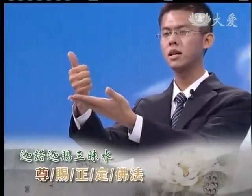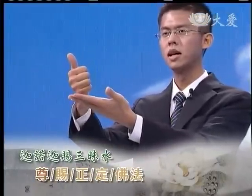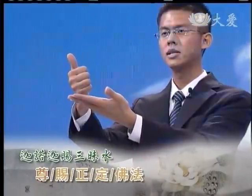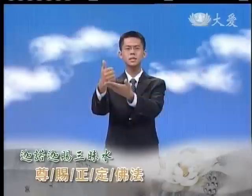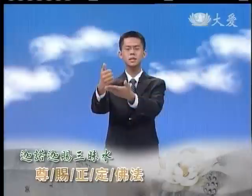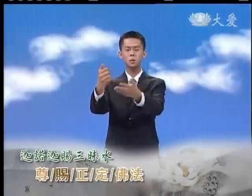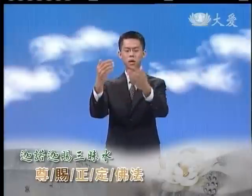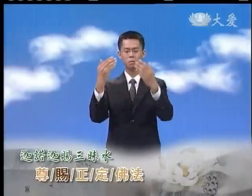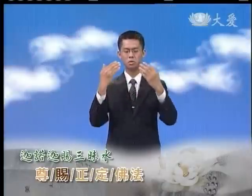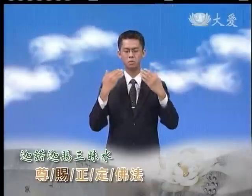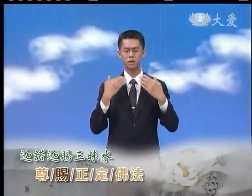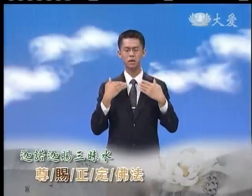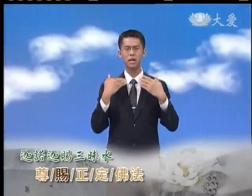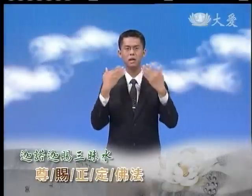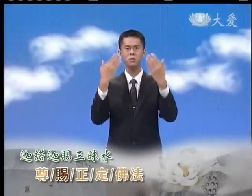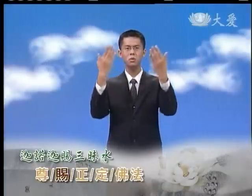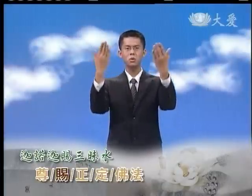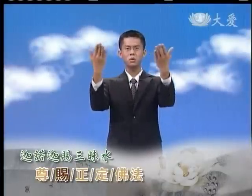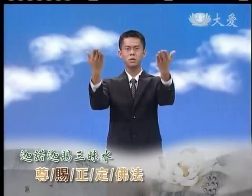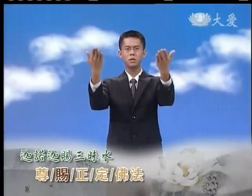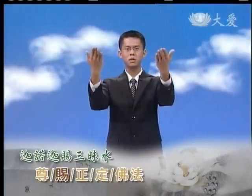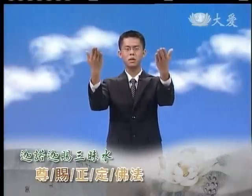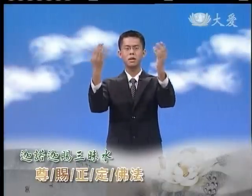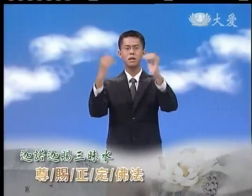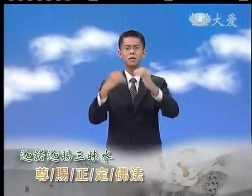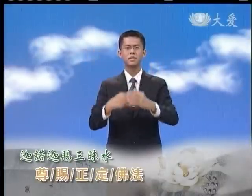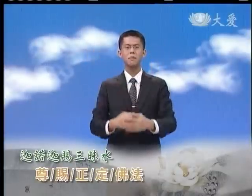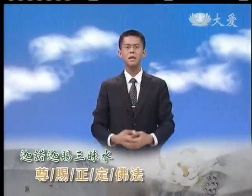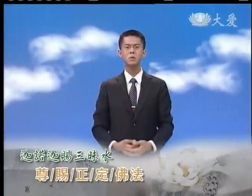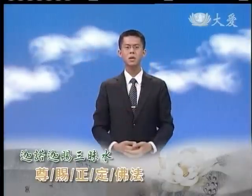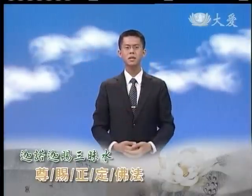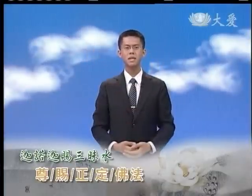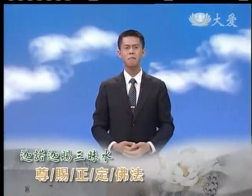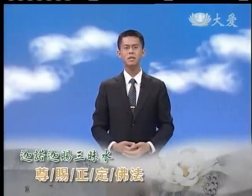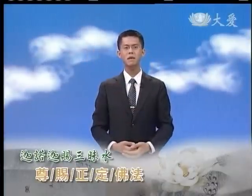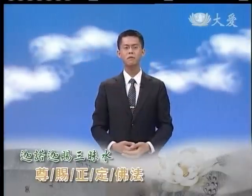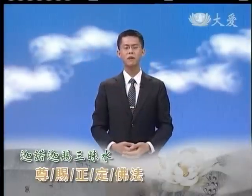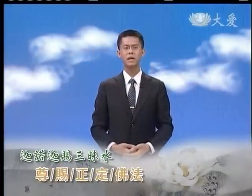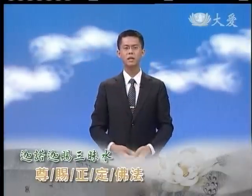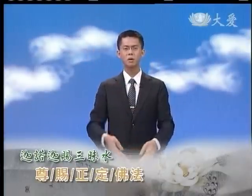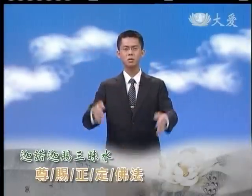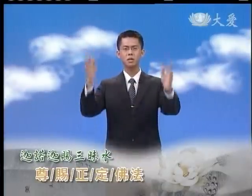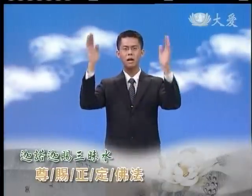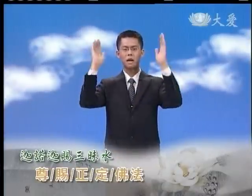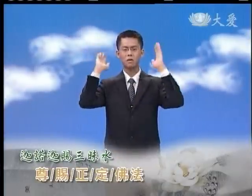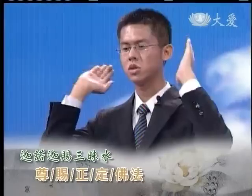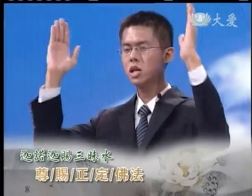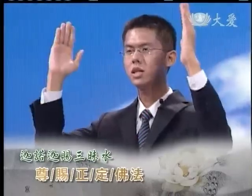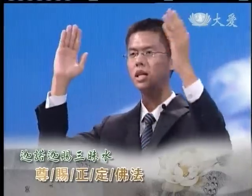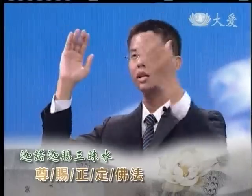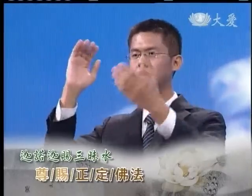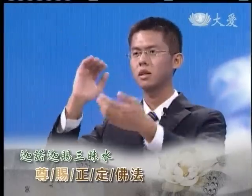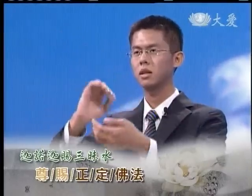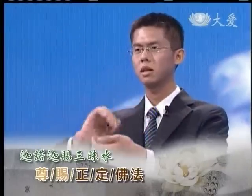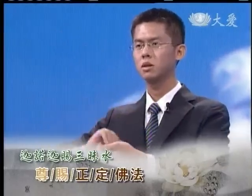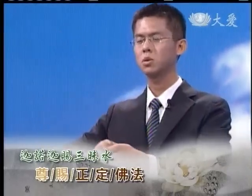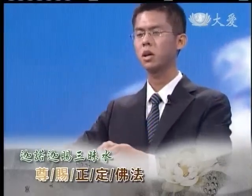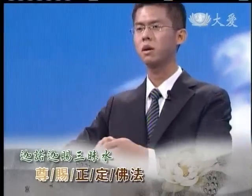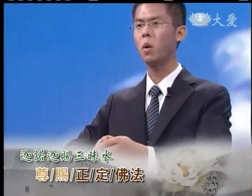现。次的话，我们就比给予。三昧水，三昧在佛法里头是代表镇定，水的